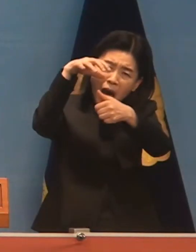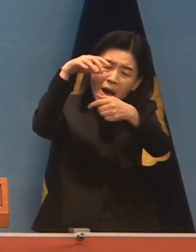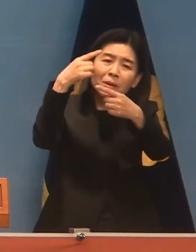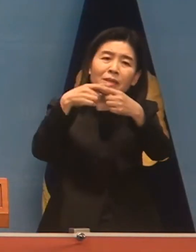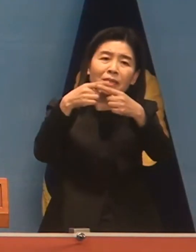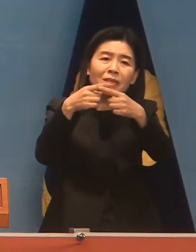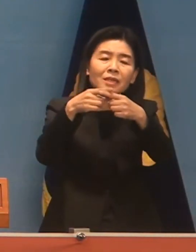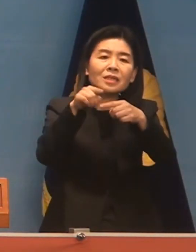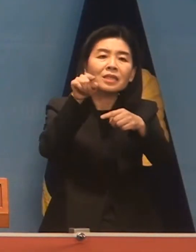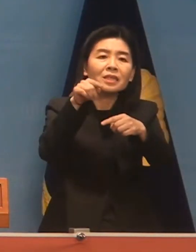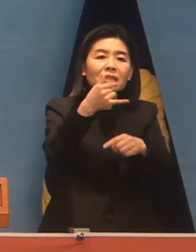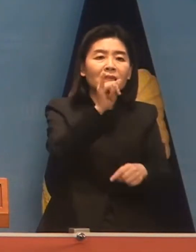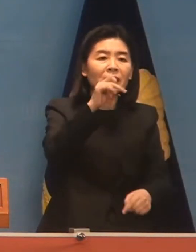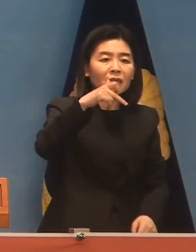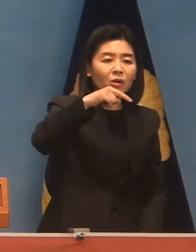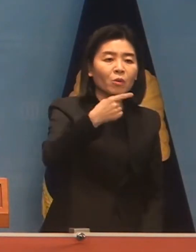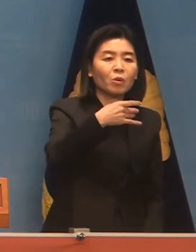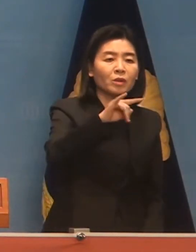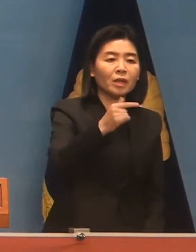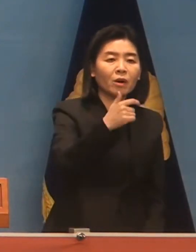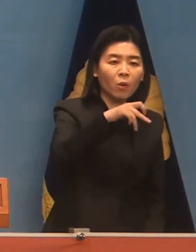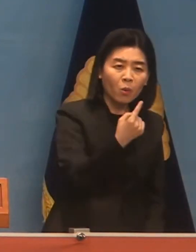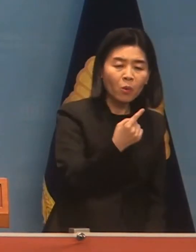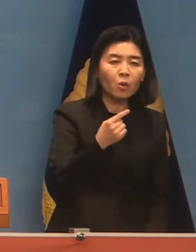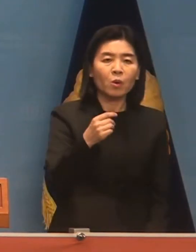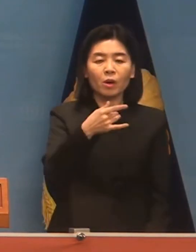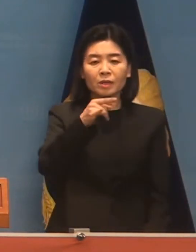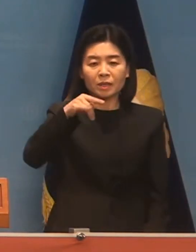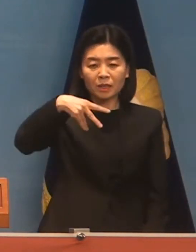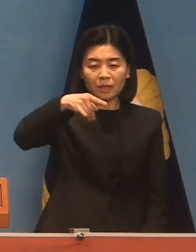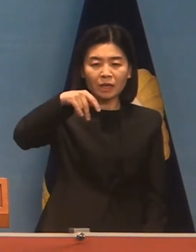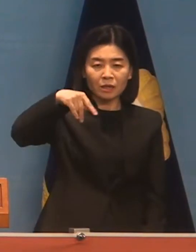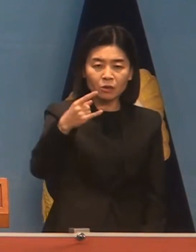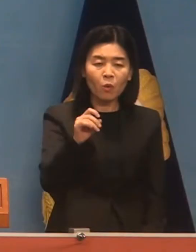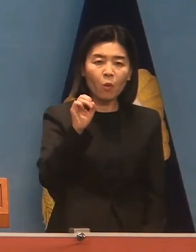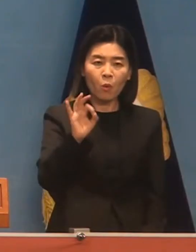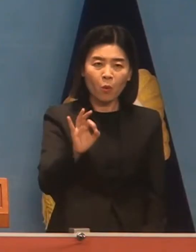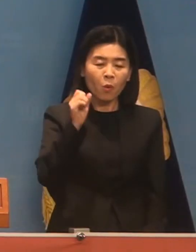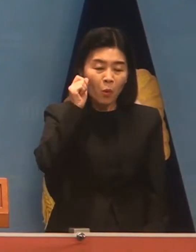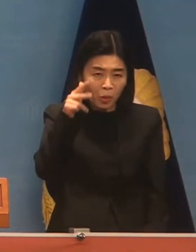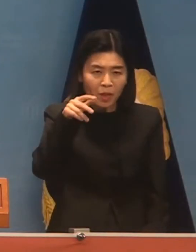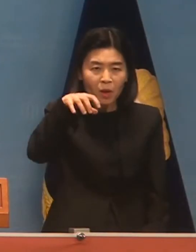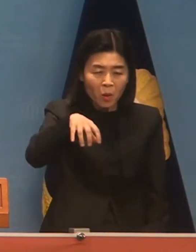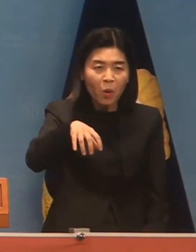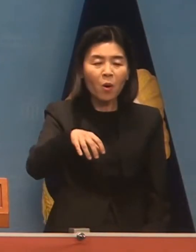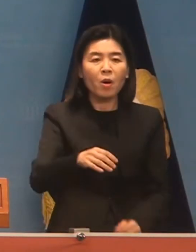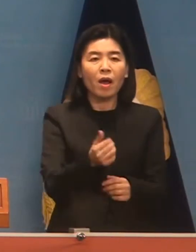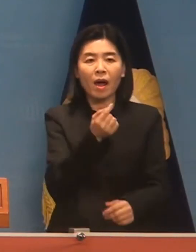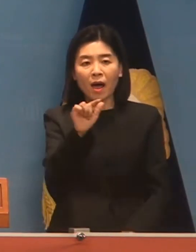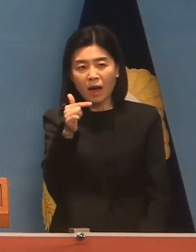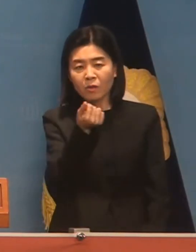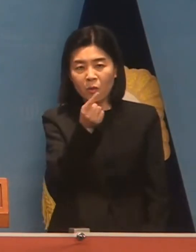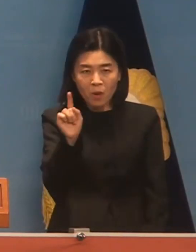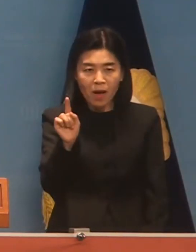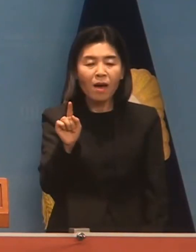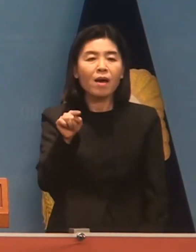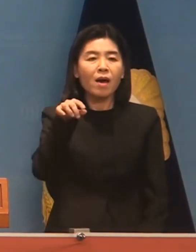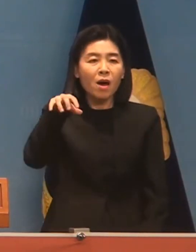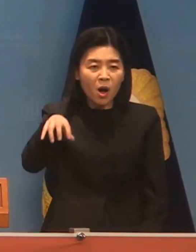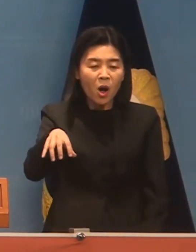니코덴코, 세종호텔, 그리고 하나오션 노동자들이 4시간 넘게 행진을 하면서 이